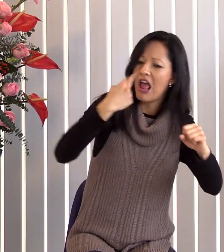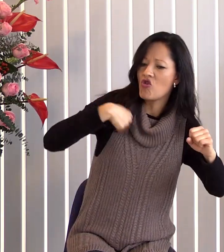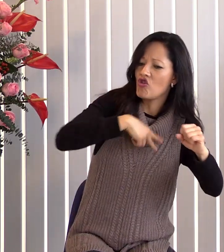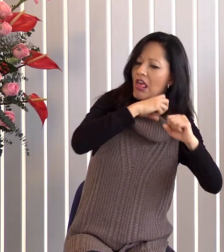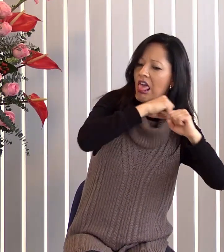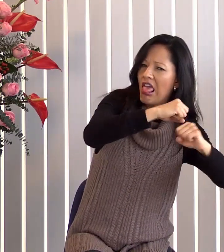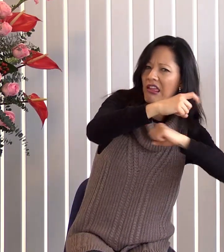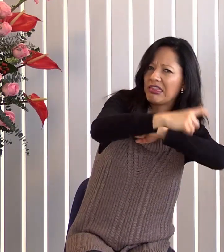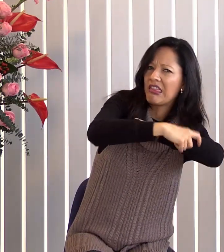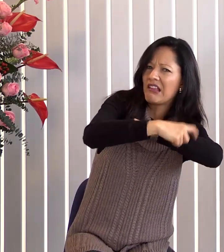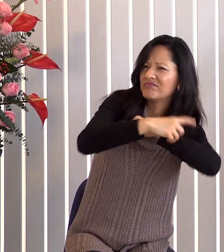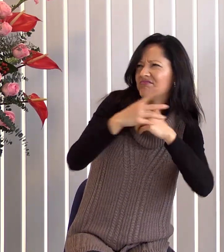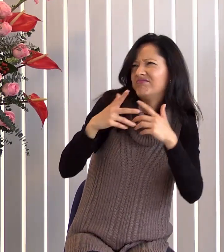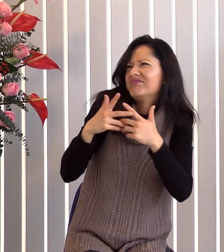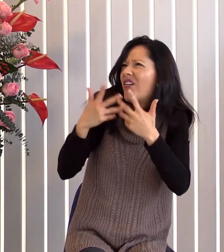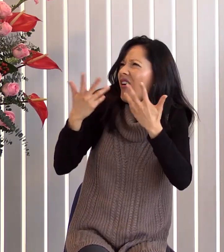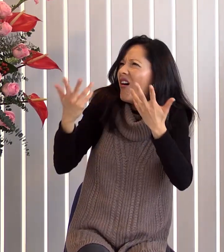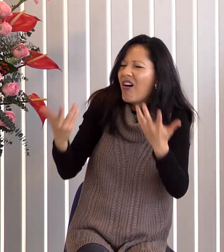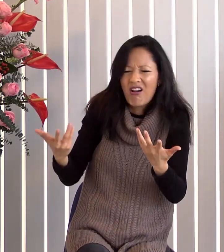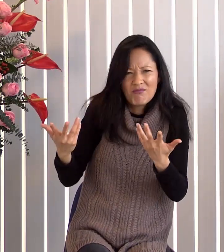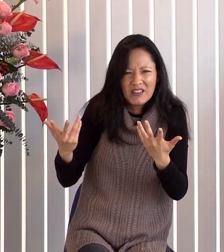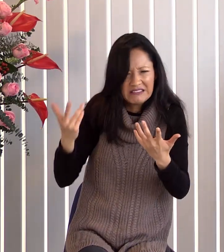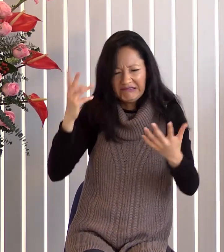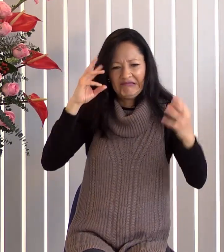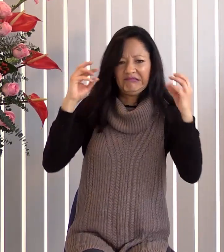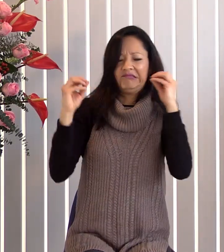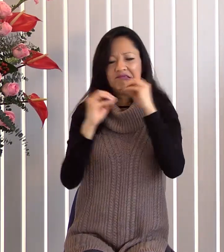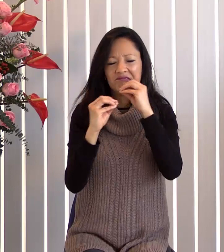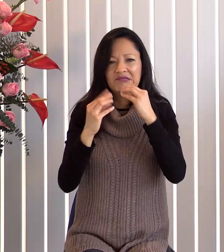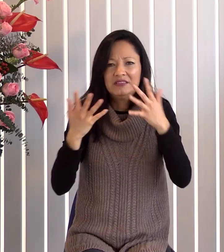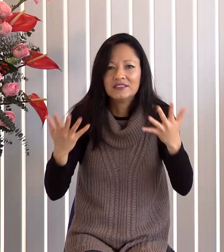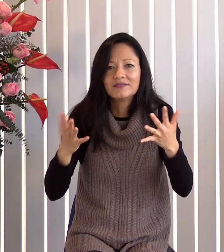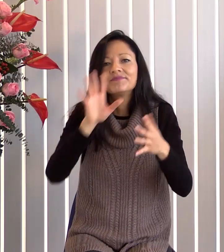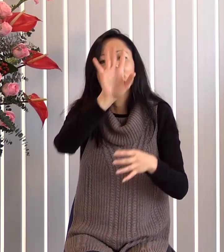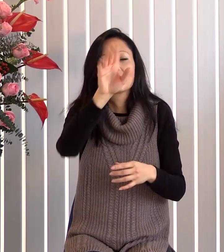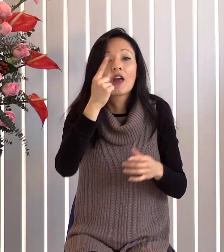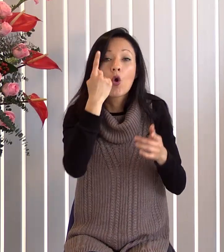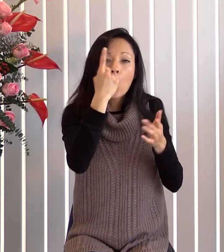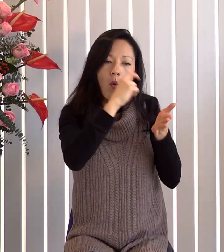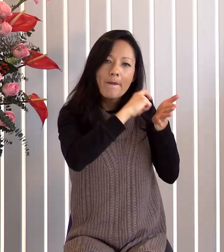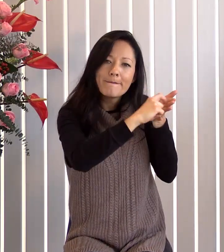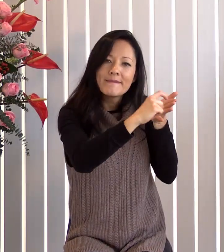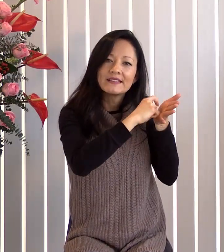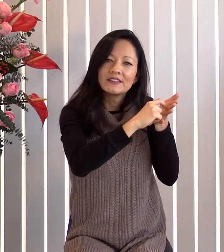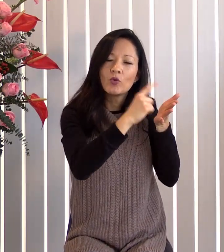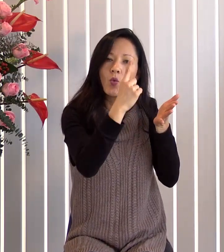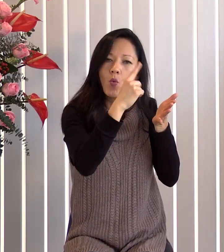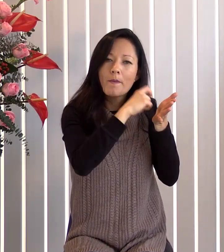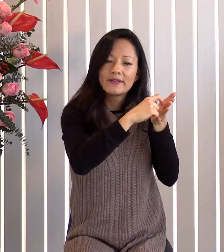qué no encuentra concordancia que no nos metas en tentación? Por un versículo